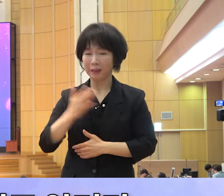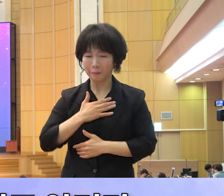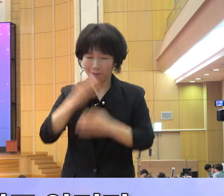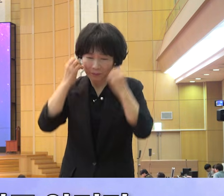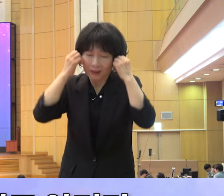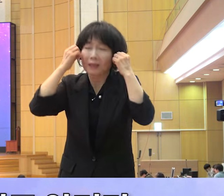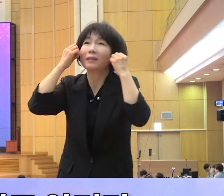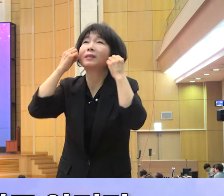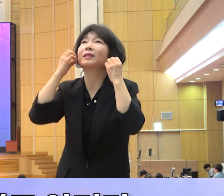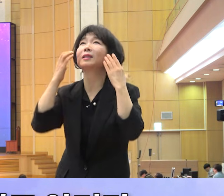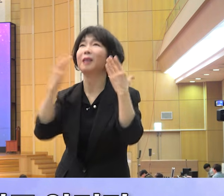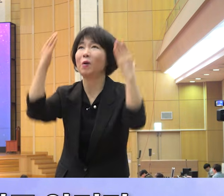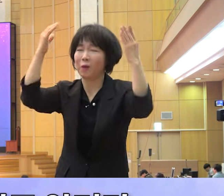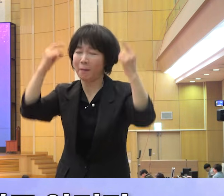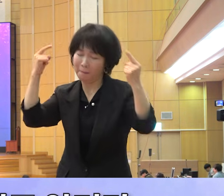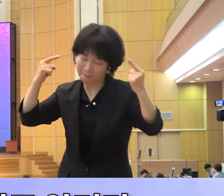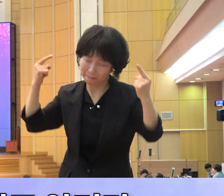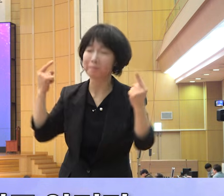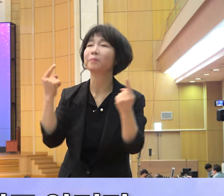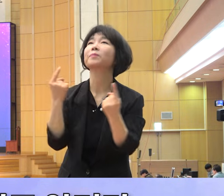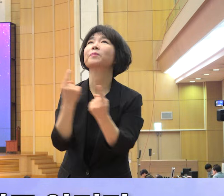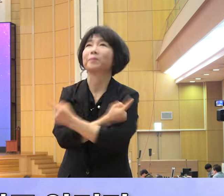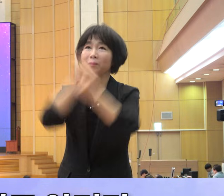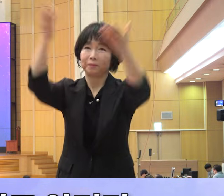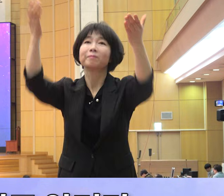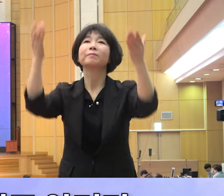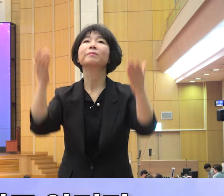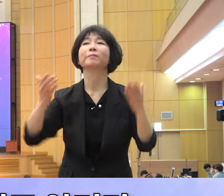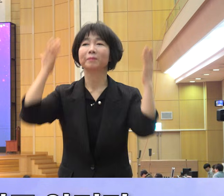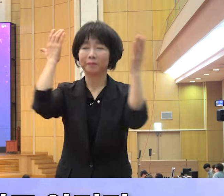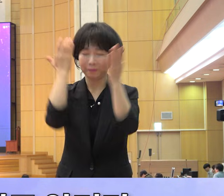진리의 말씀 이 땅 새롭게 하소서.